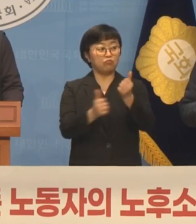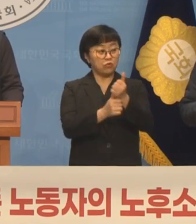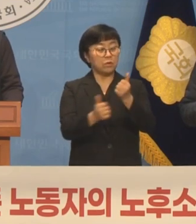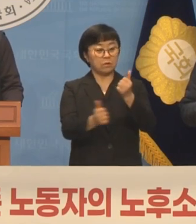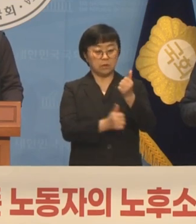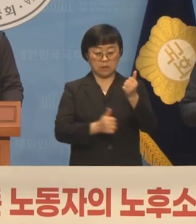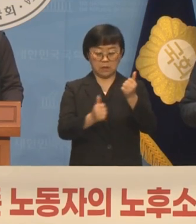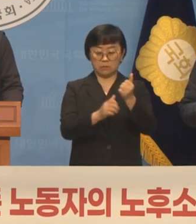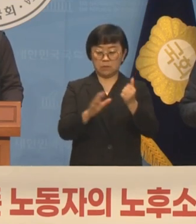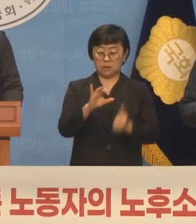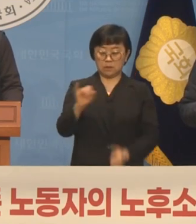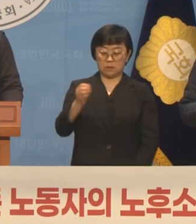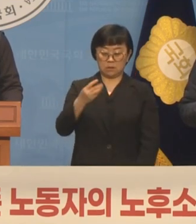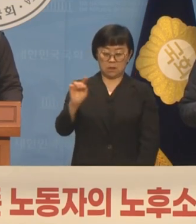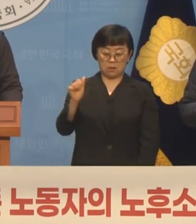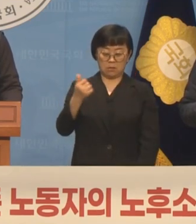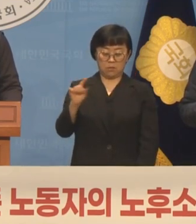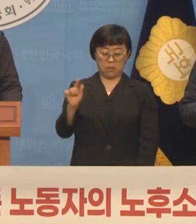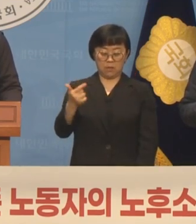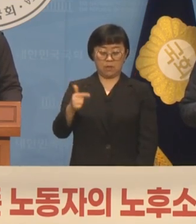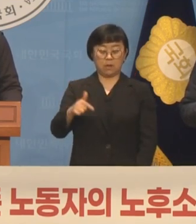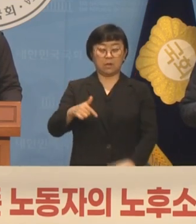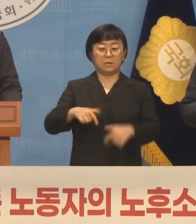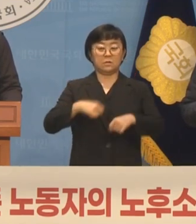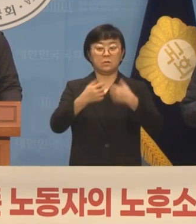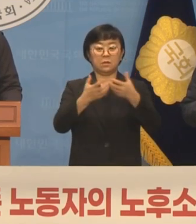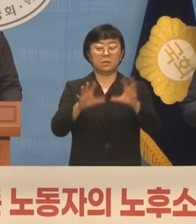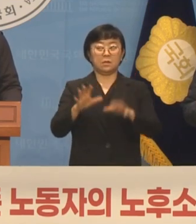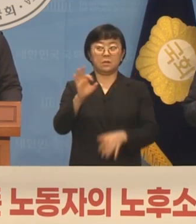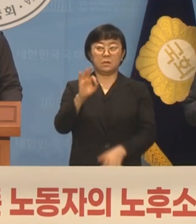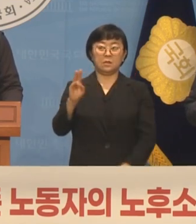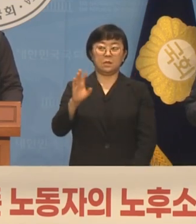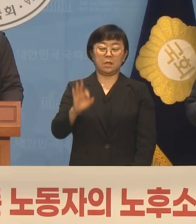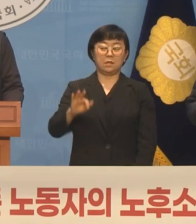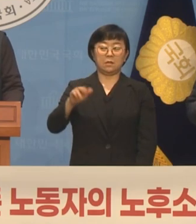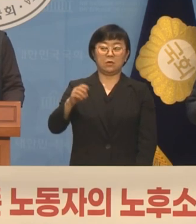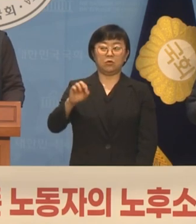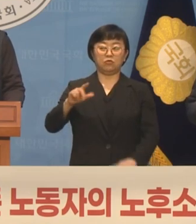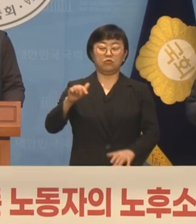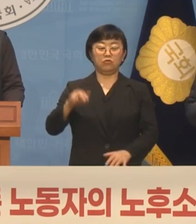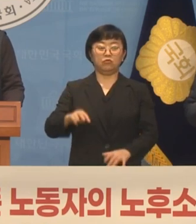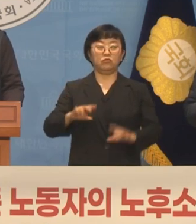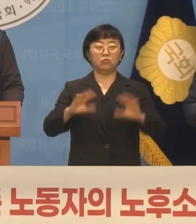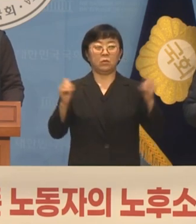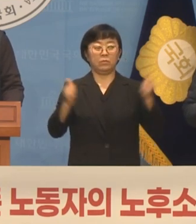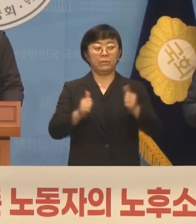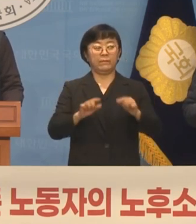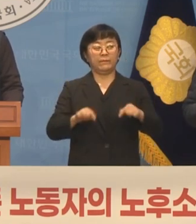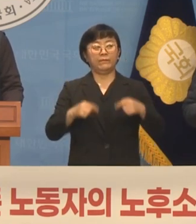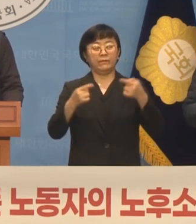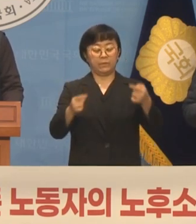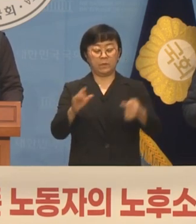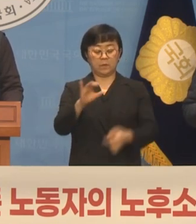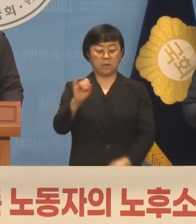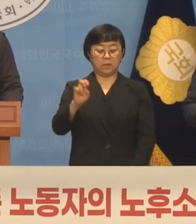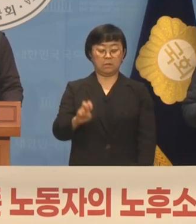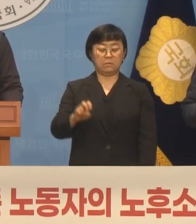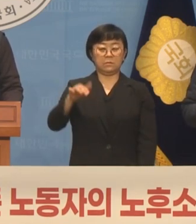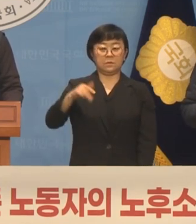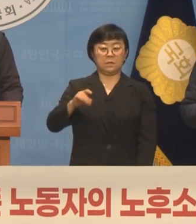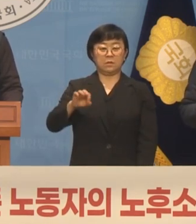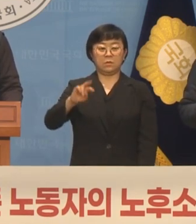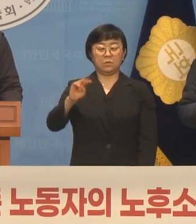참석하셨습니다. 정의당 양경규 의원이 참석하셨습니다. 임창도